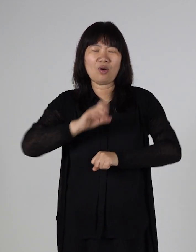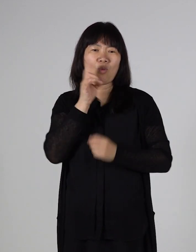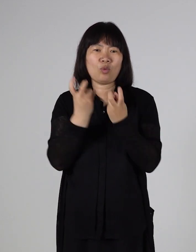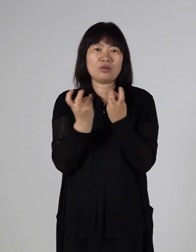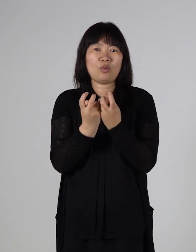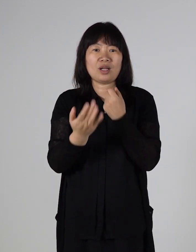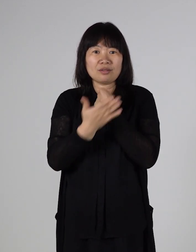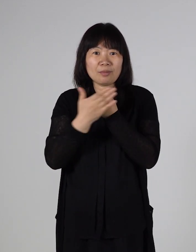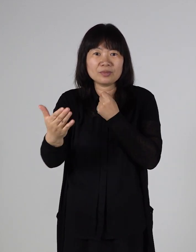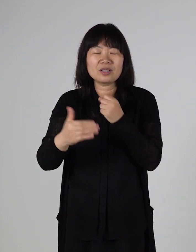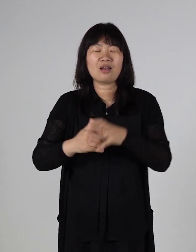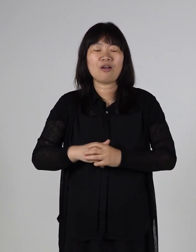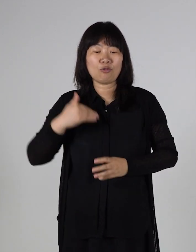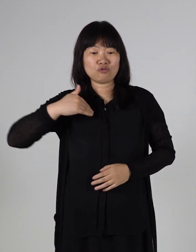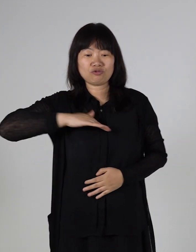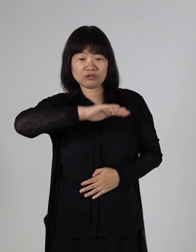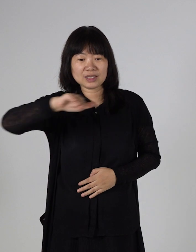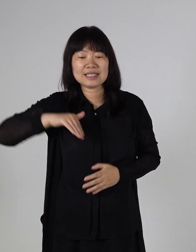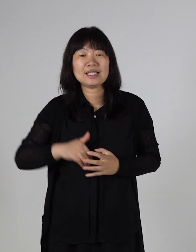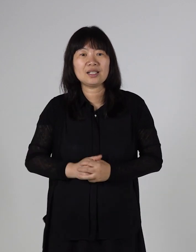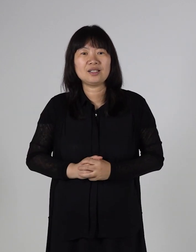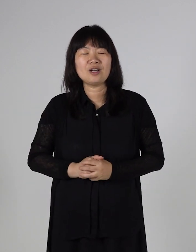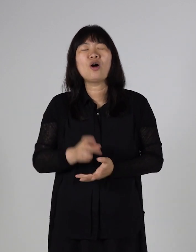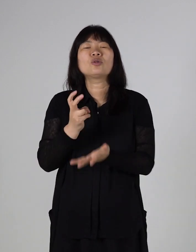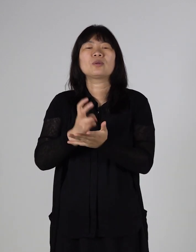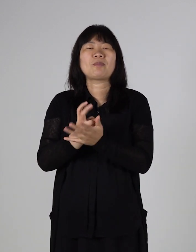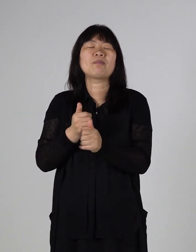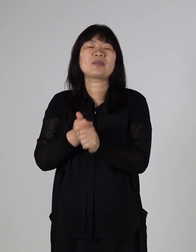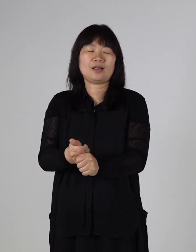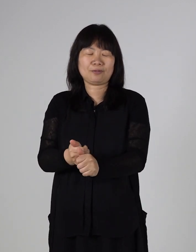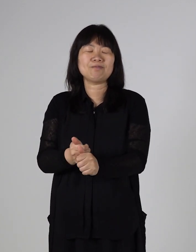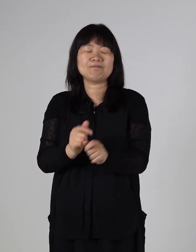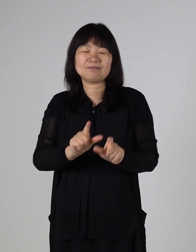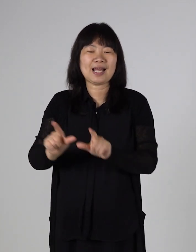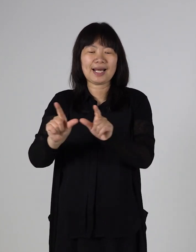그들은 우리는 그래도 율법대로 살자.